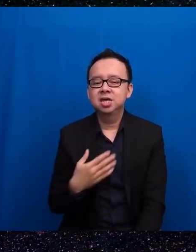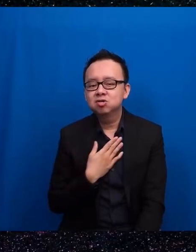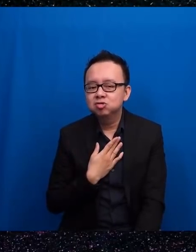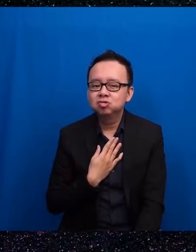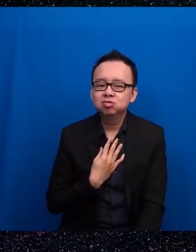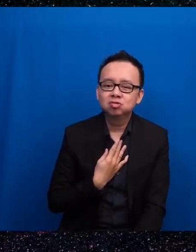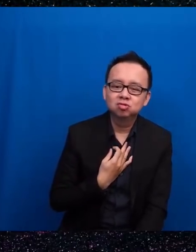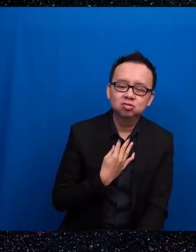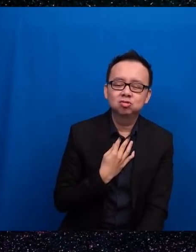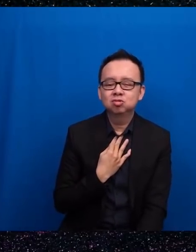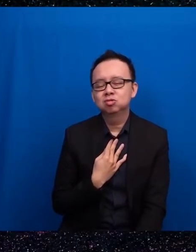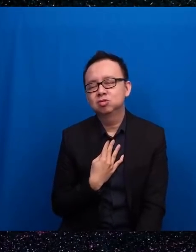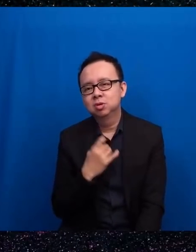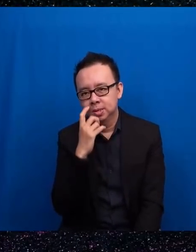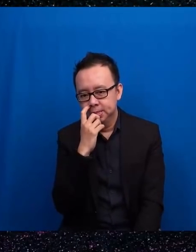bagiku.